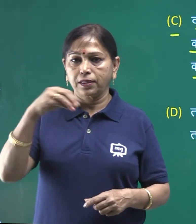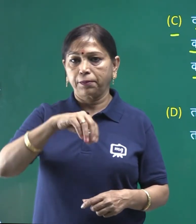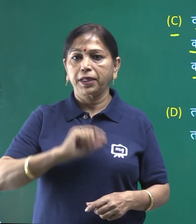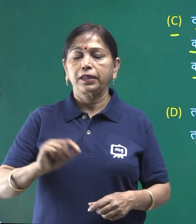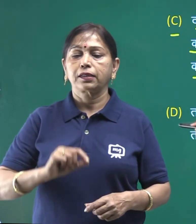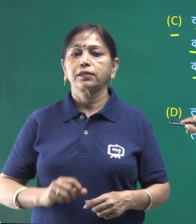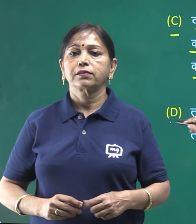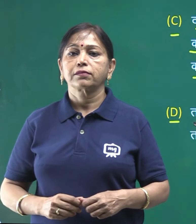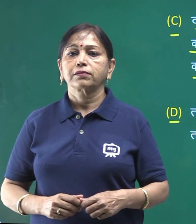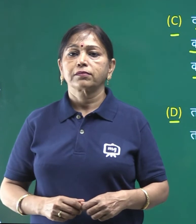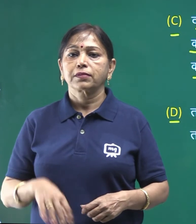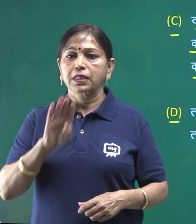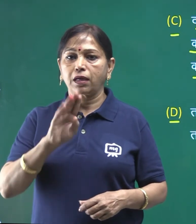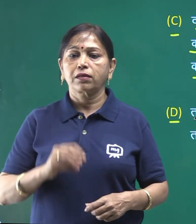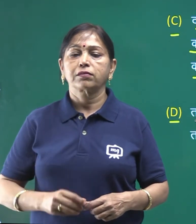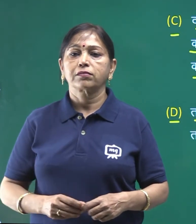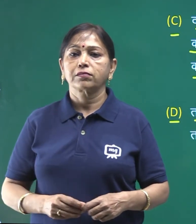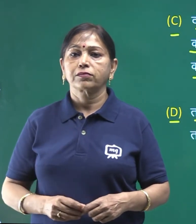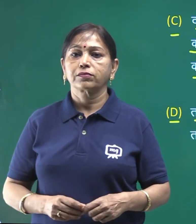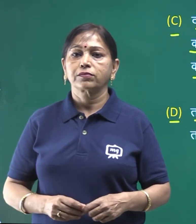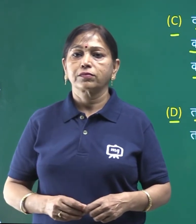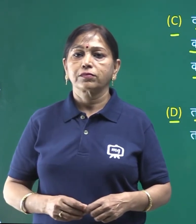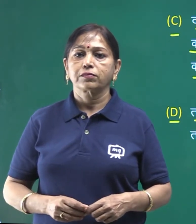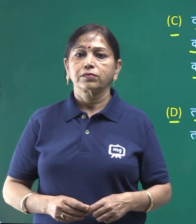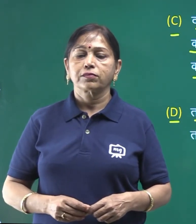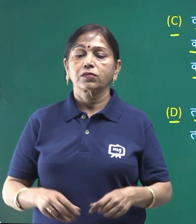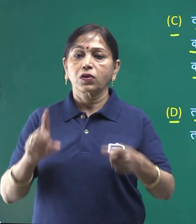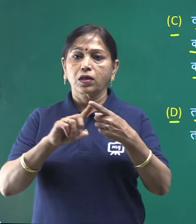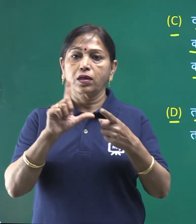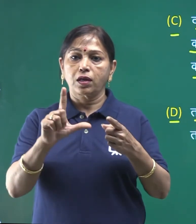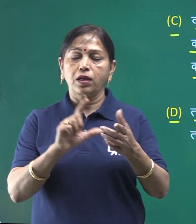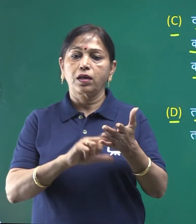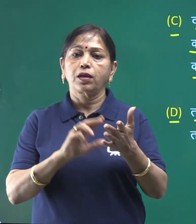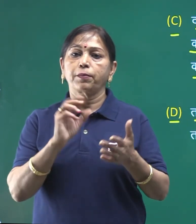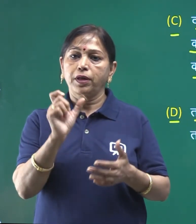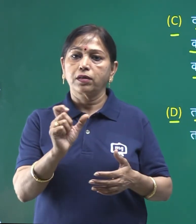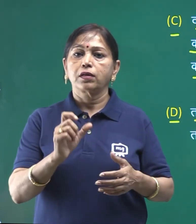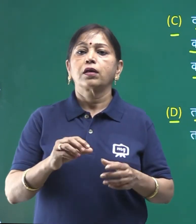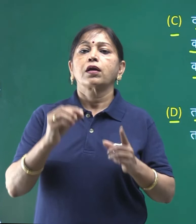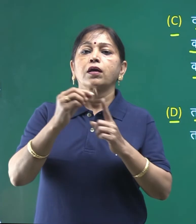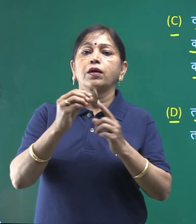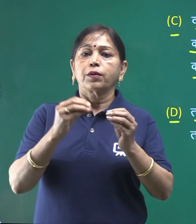लिखें। 4 तत्व पारा व